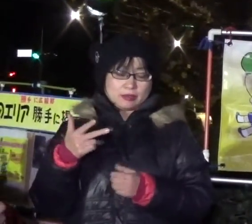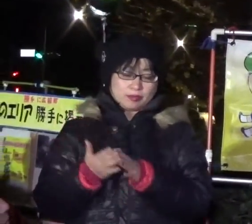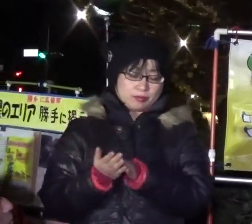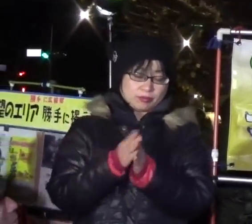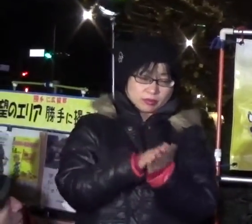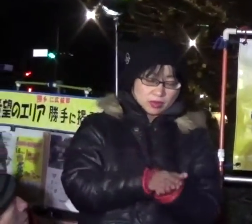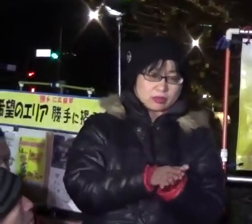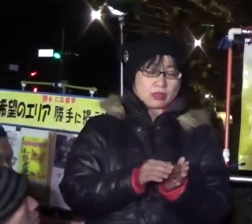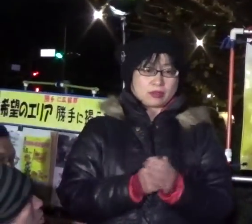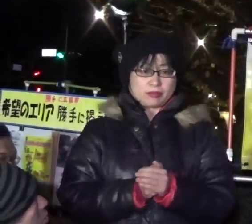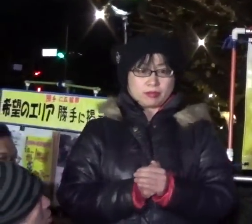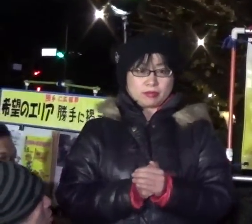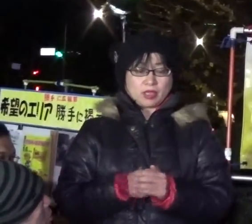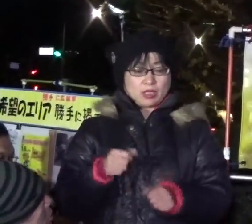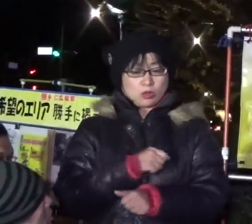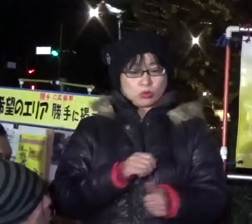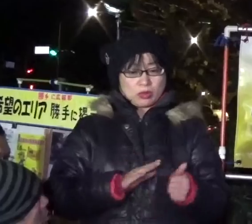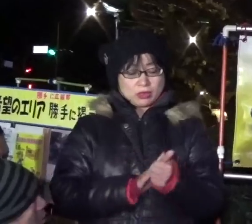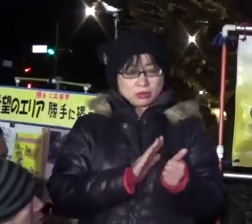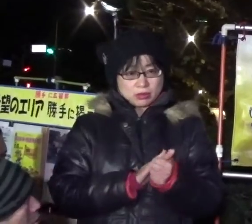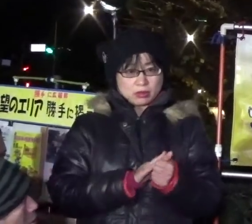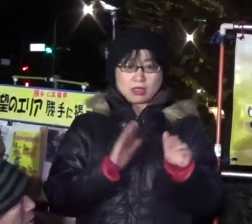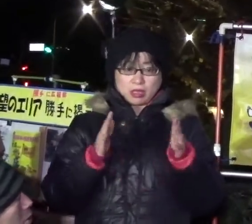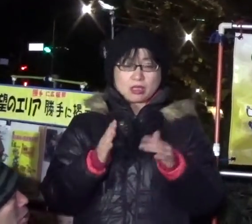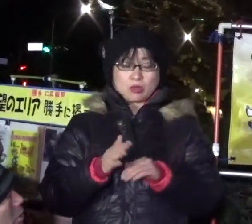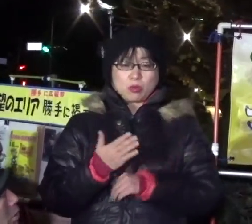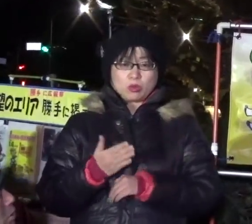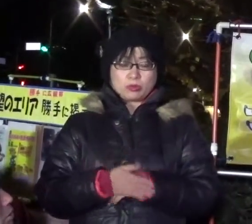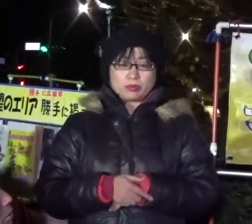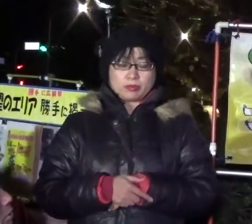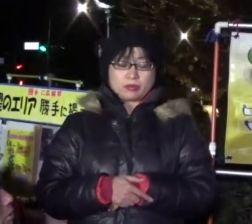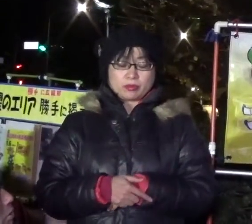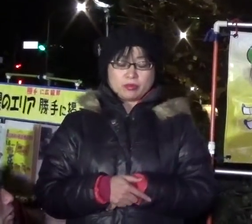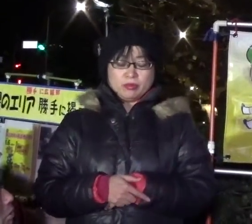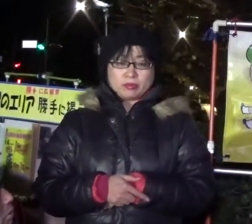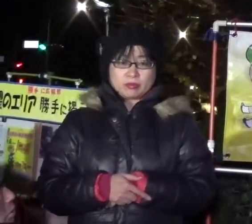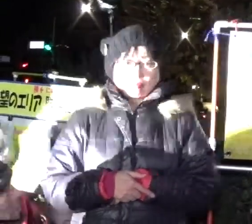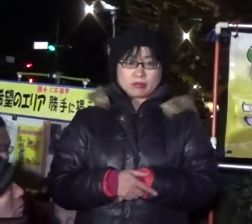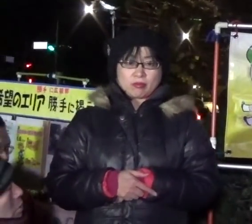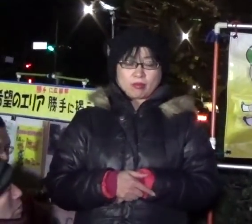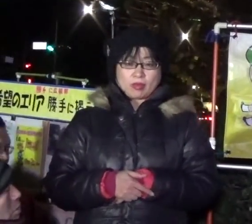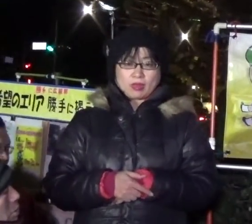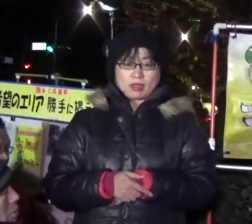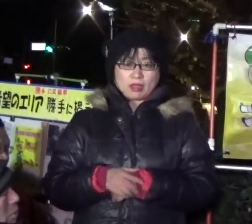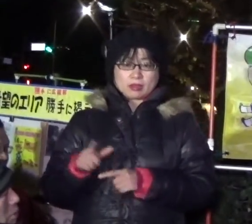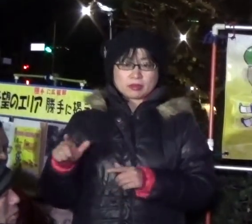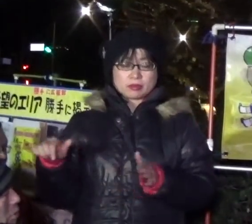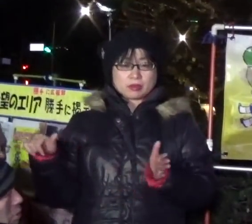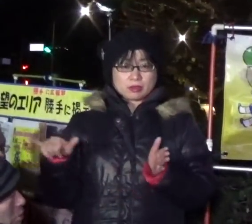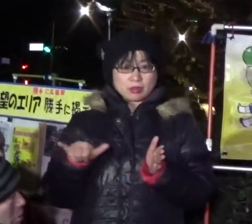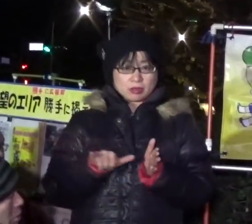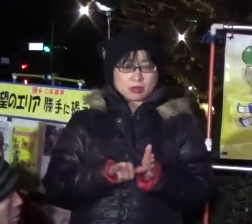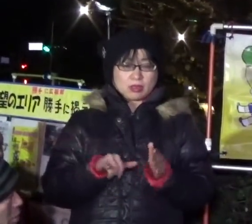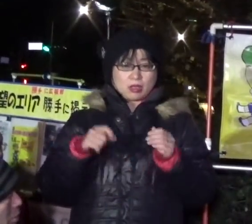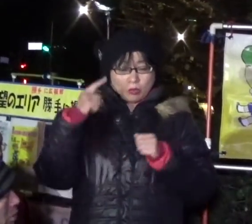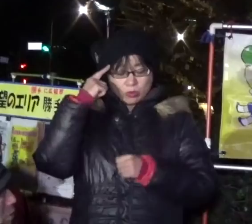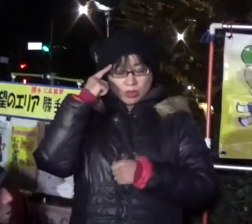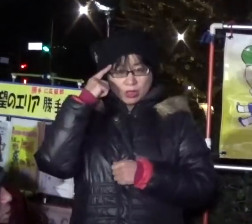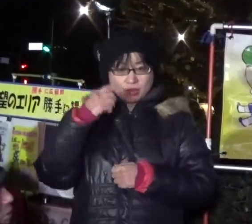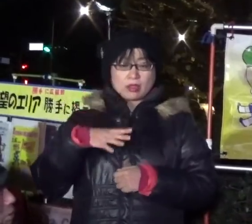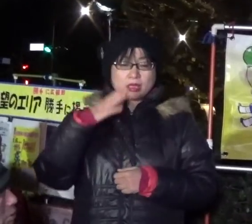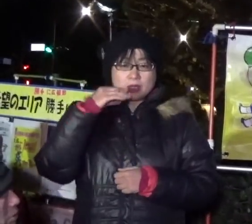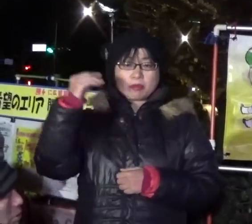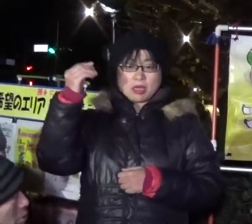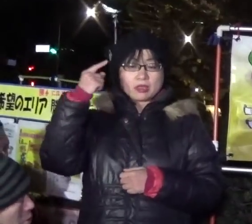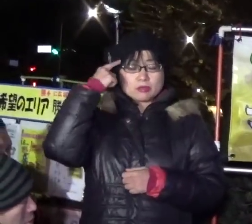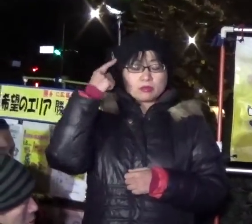に俺すっごい特別に支持してるわけではないんですけども、生き様を見て立派な政治家だと思ったし、感動したし、